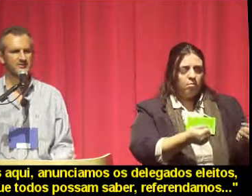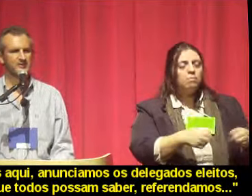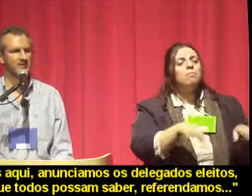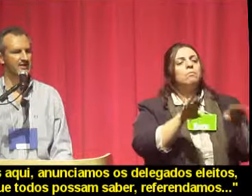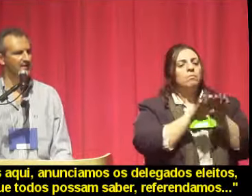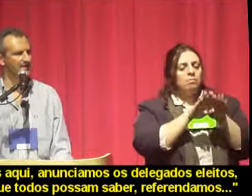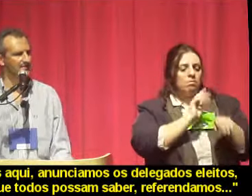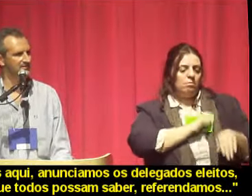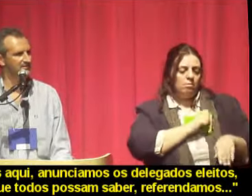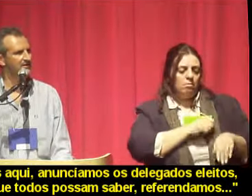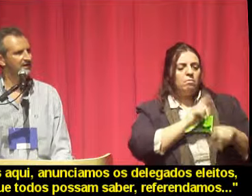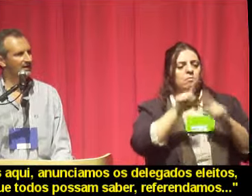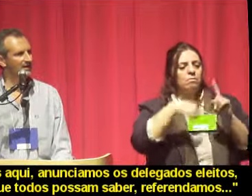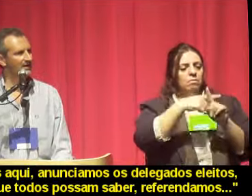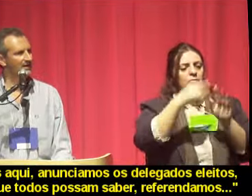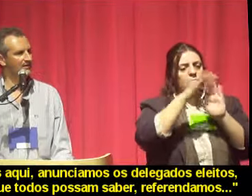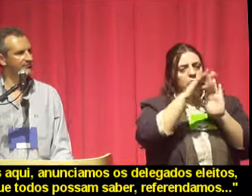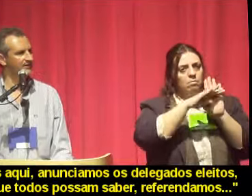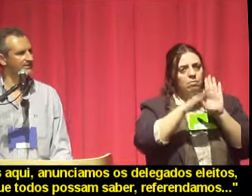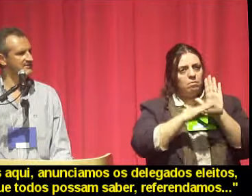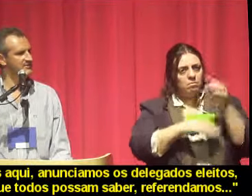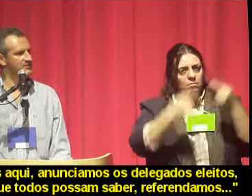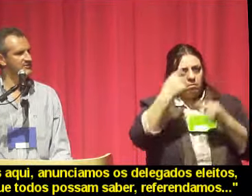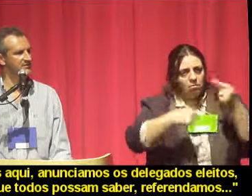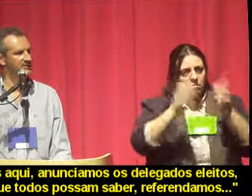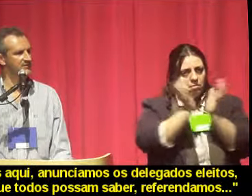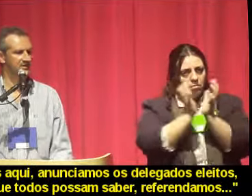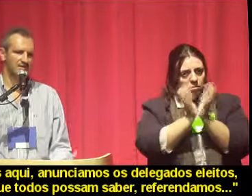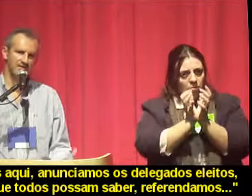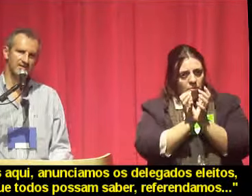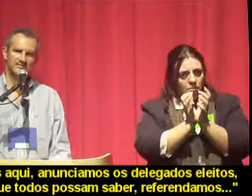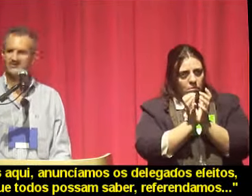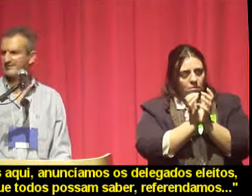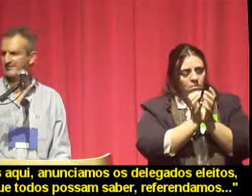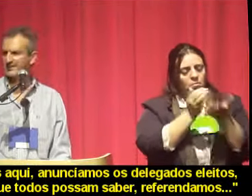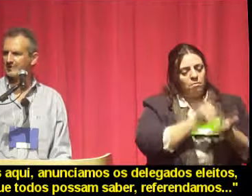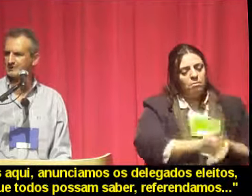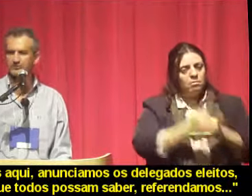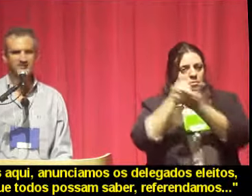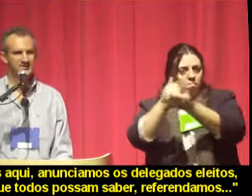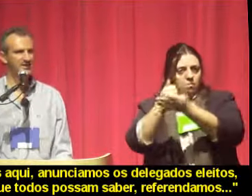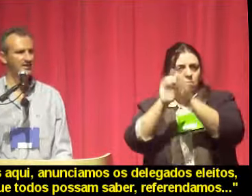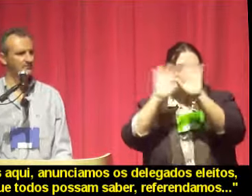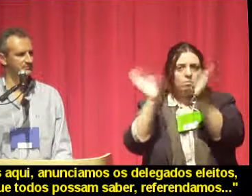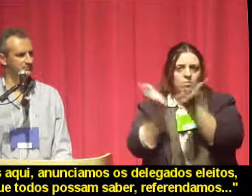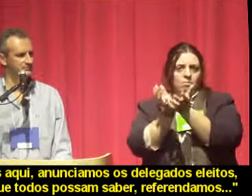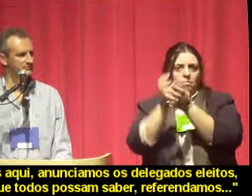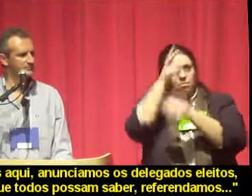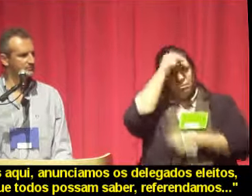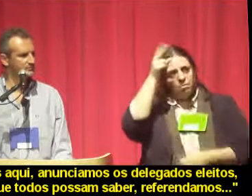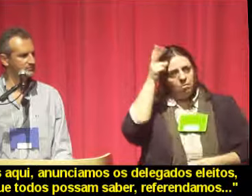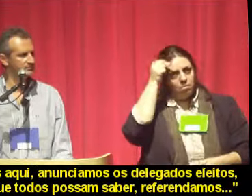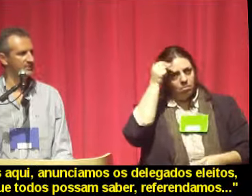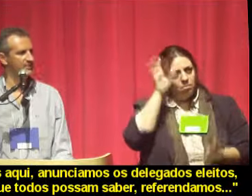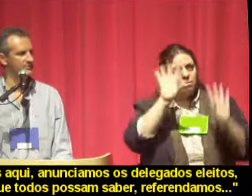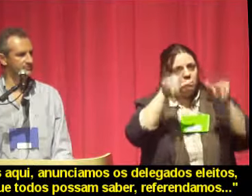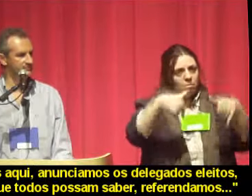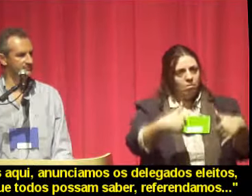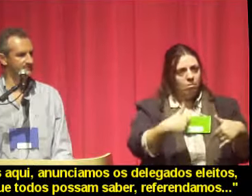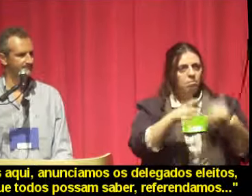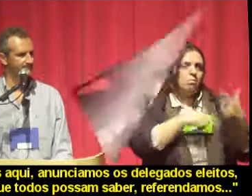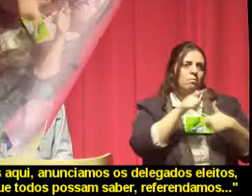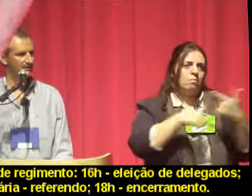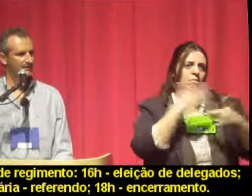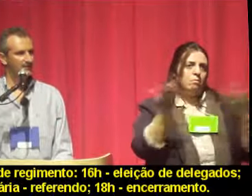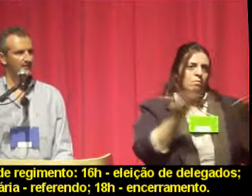grupos que serão encaminhadas à conferência municipal e assim daremos por encerrado o nosso trabalho de